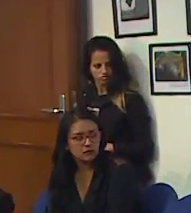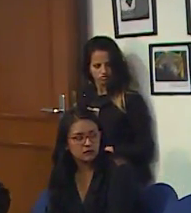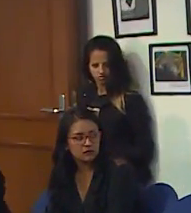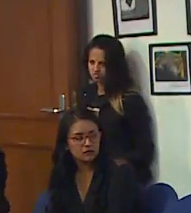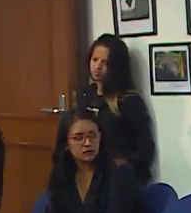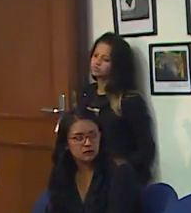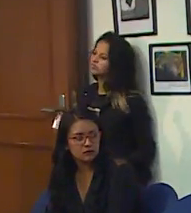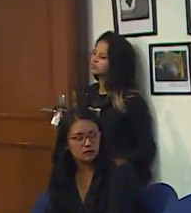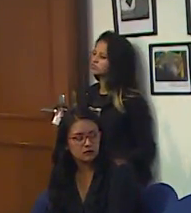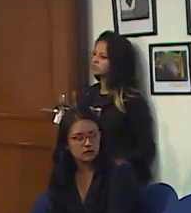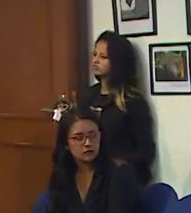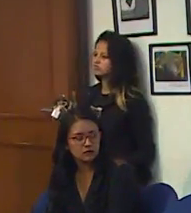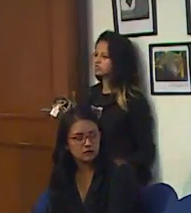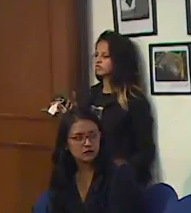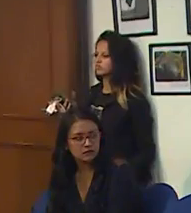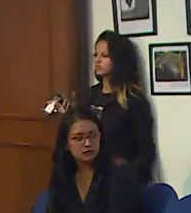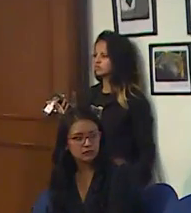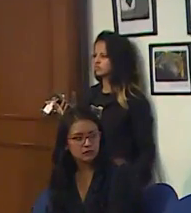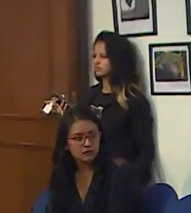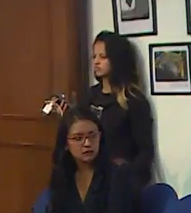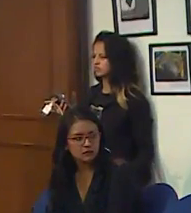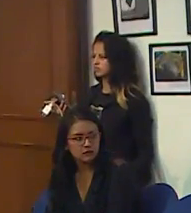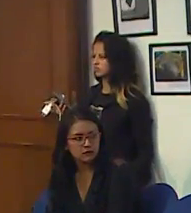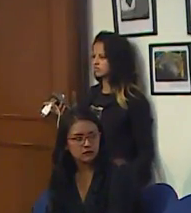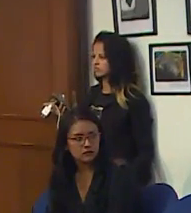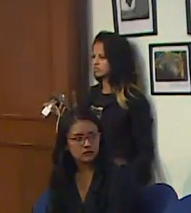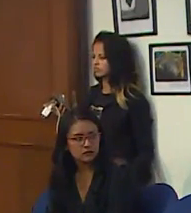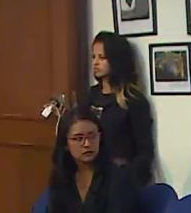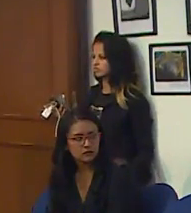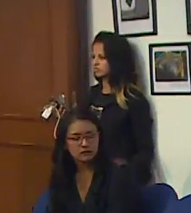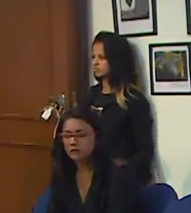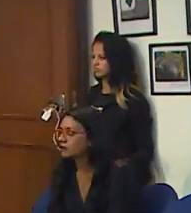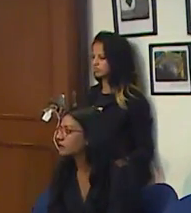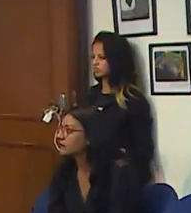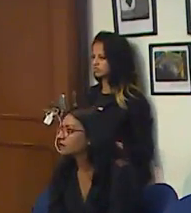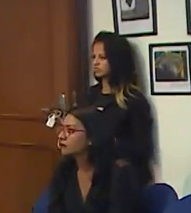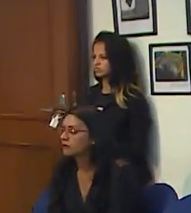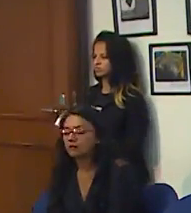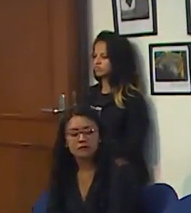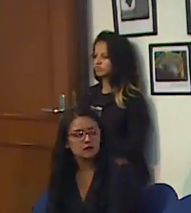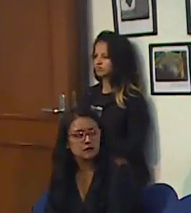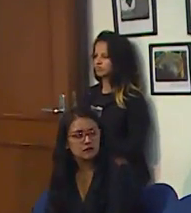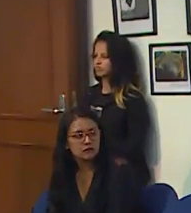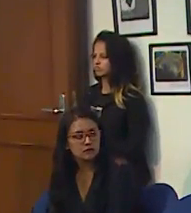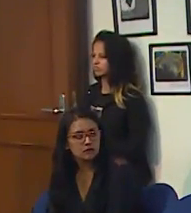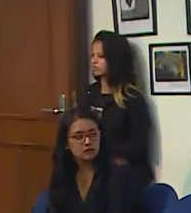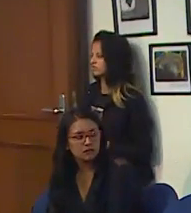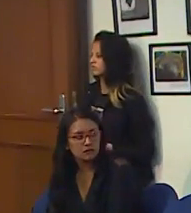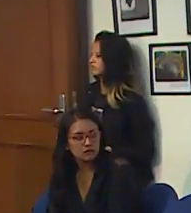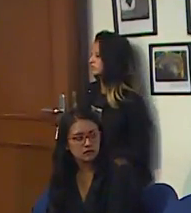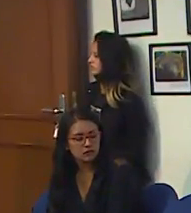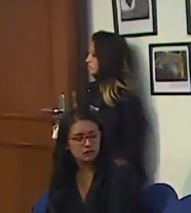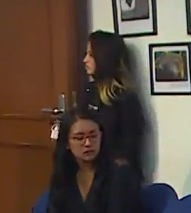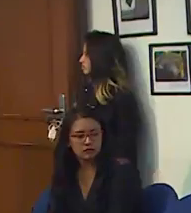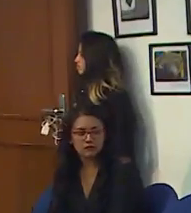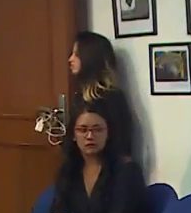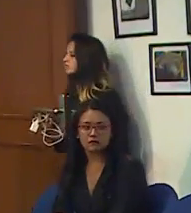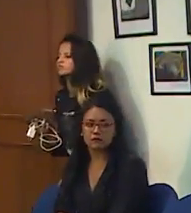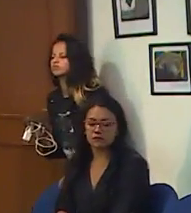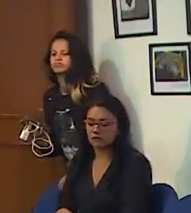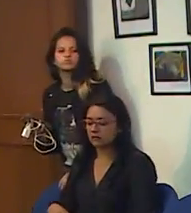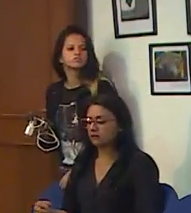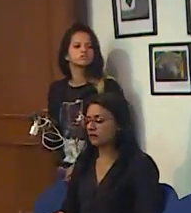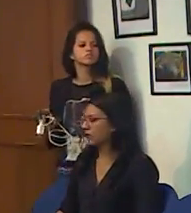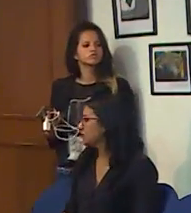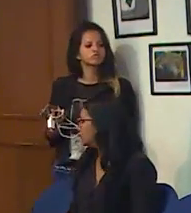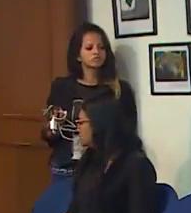Sí, lo que yo comprendí es que, en primer lugar, sobre el tema del café pedagógico y cómo se sienten